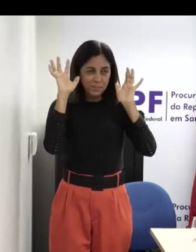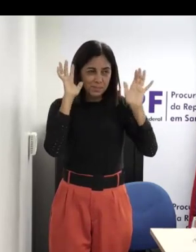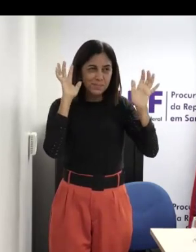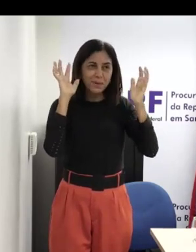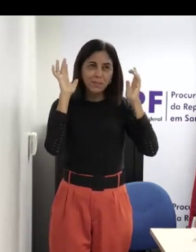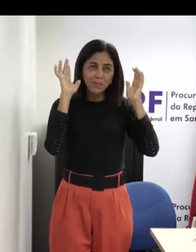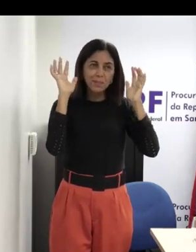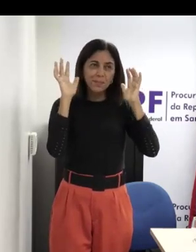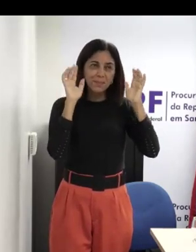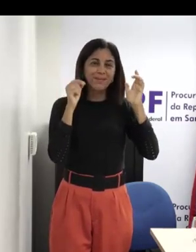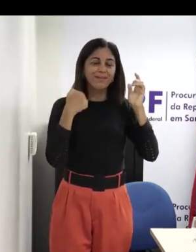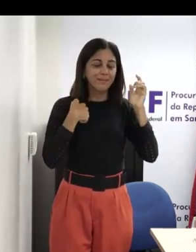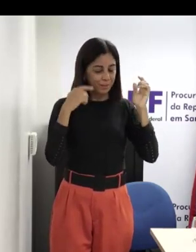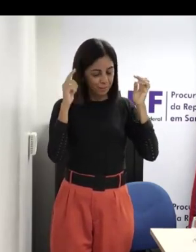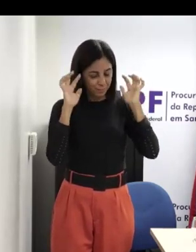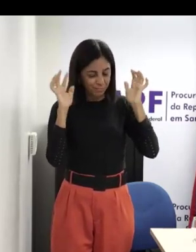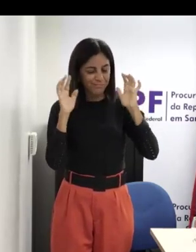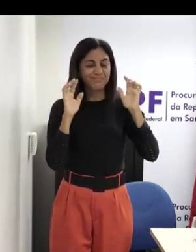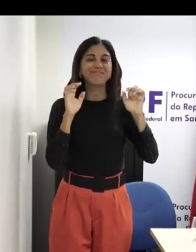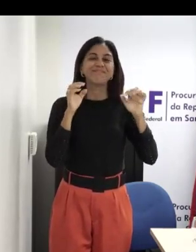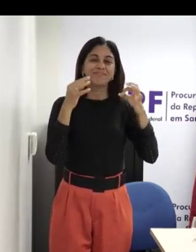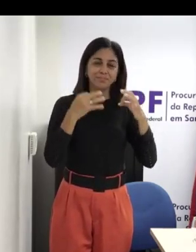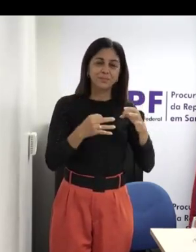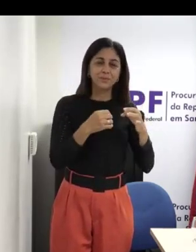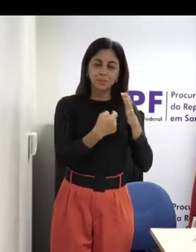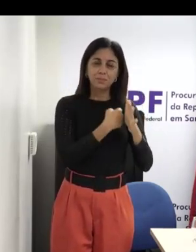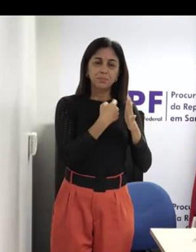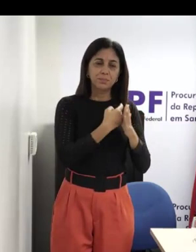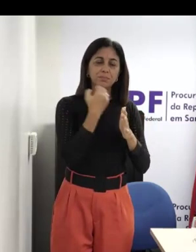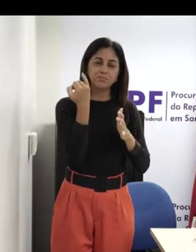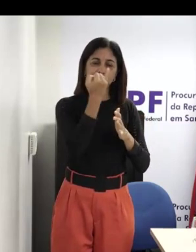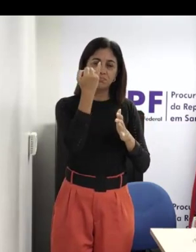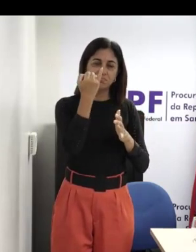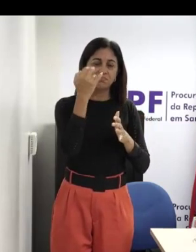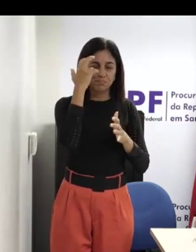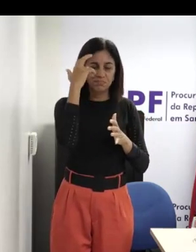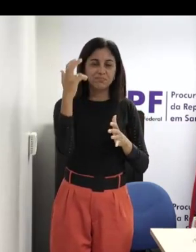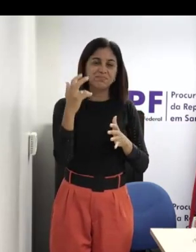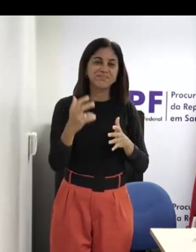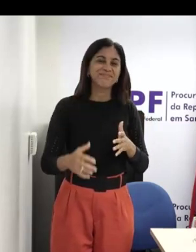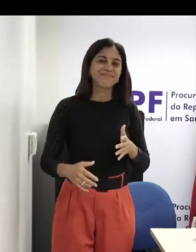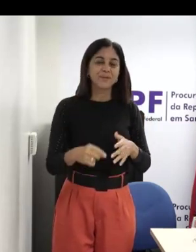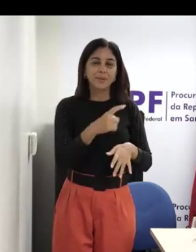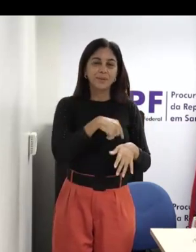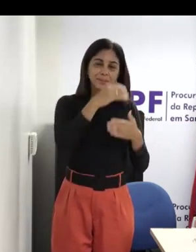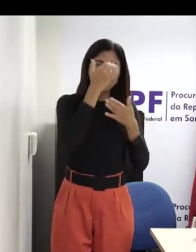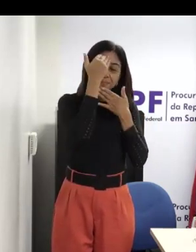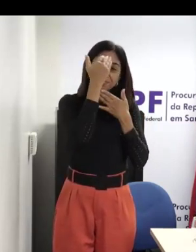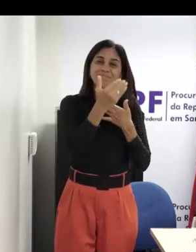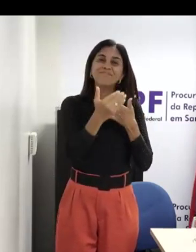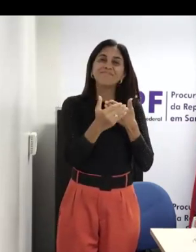ela que ele colocou pontos muito pertinentes muito interessantes e de muita qualidade inclusive agrade